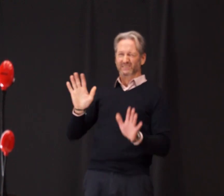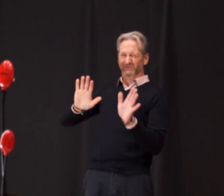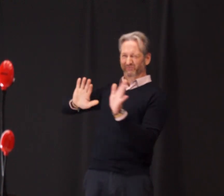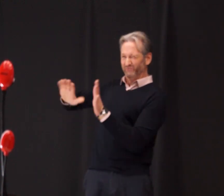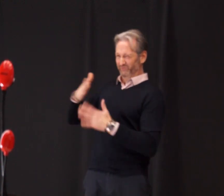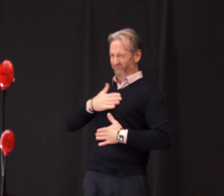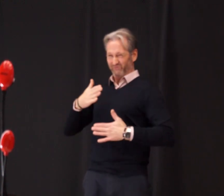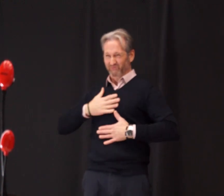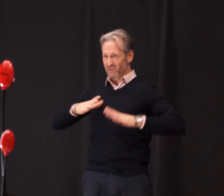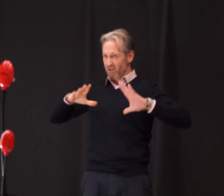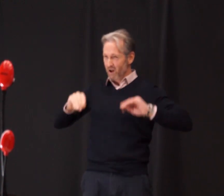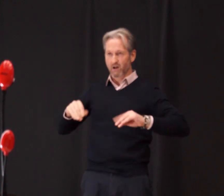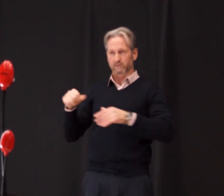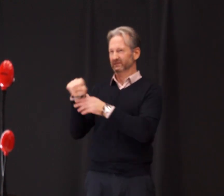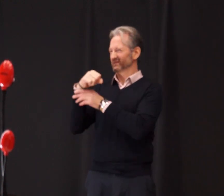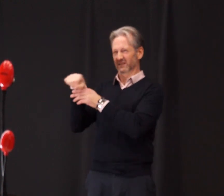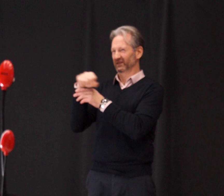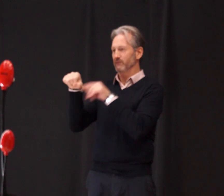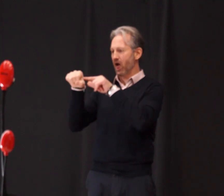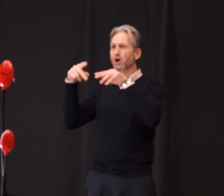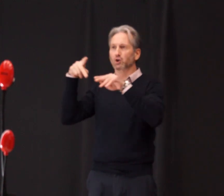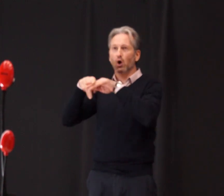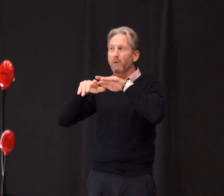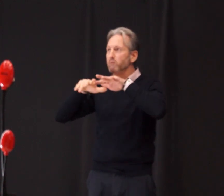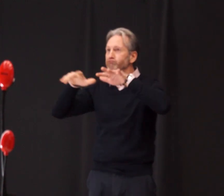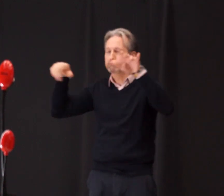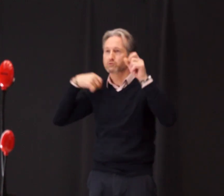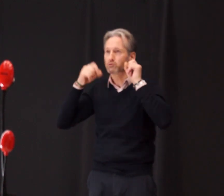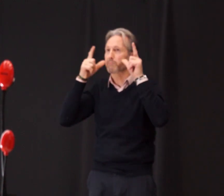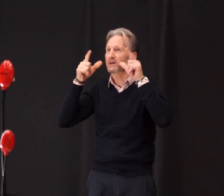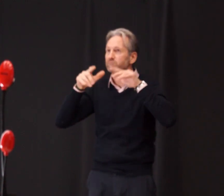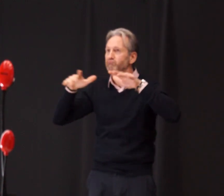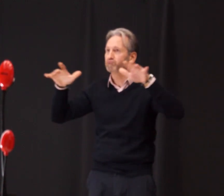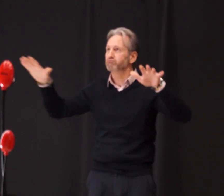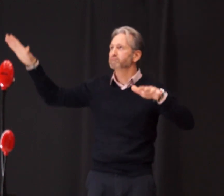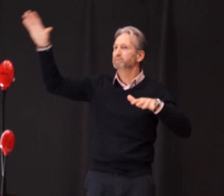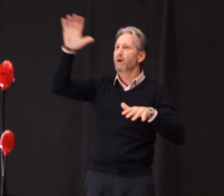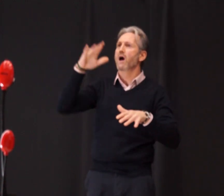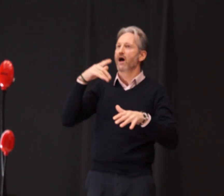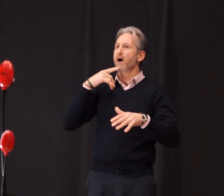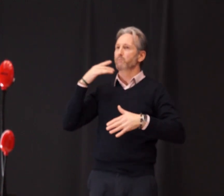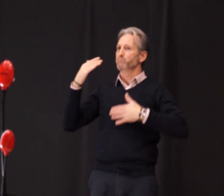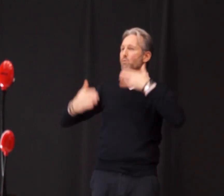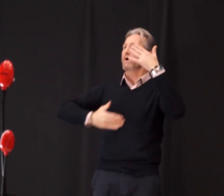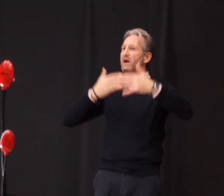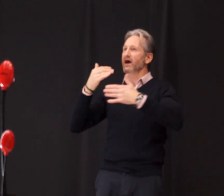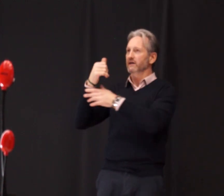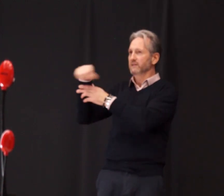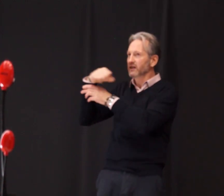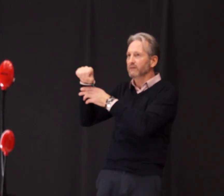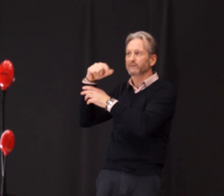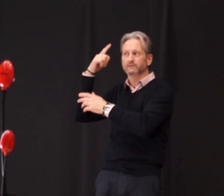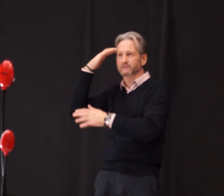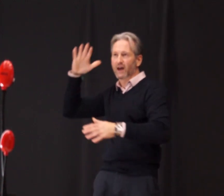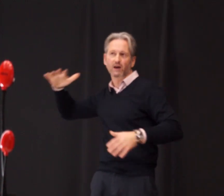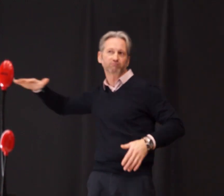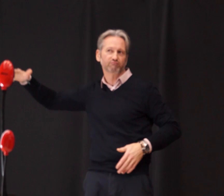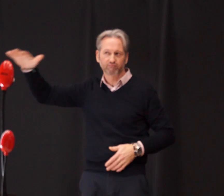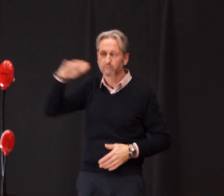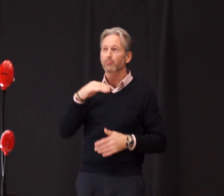etc. Et j'utilise jamais les formes de la langue écrite, le point d'interrogation, l'exclamation, etc. J'utilise des